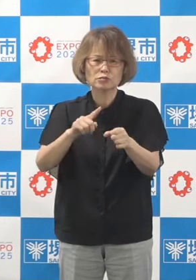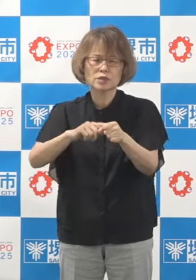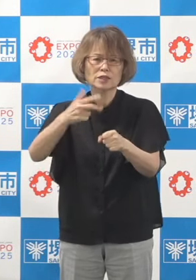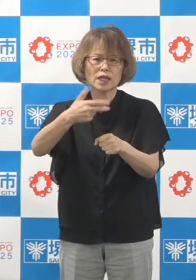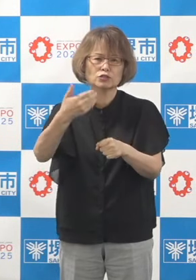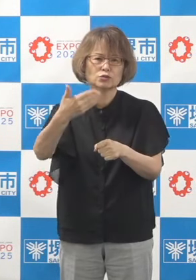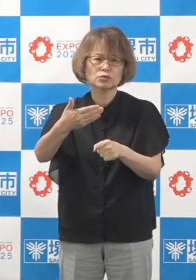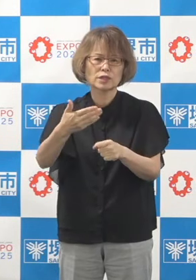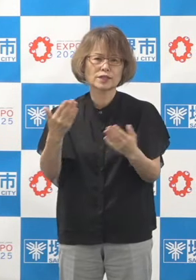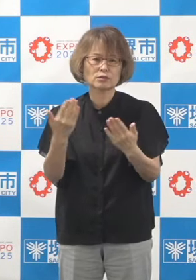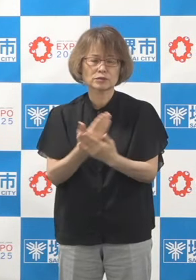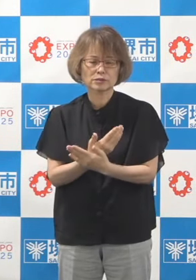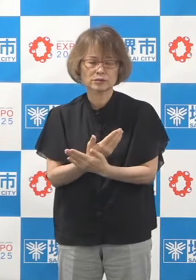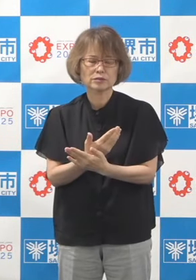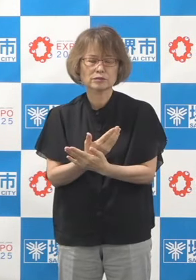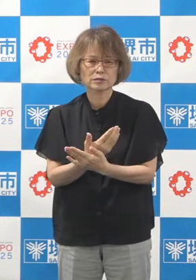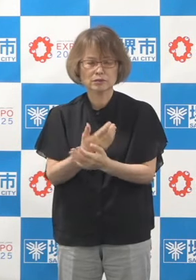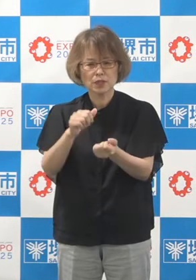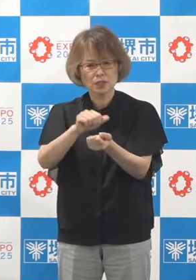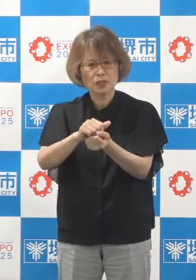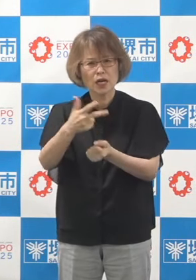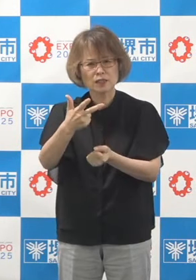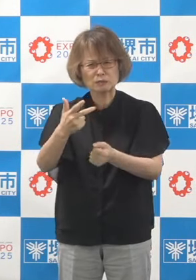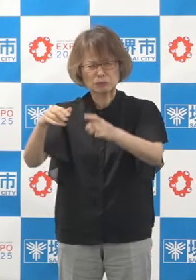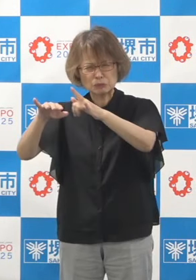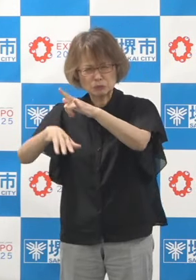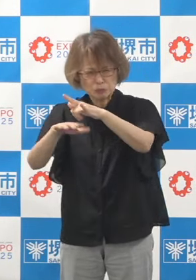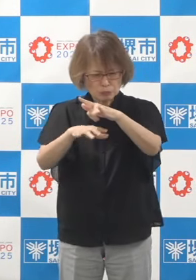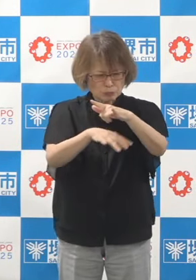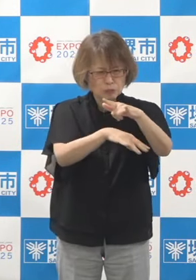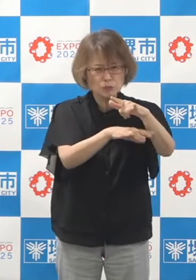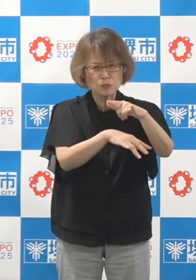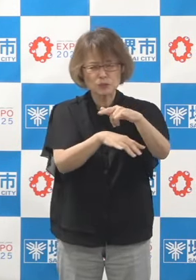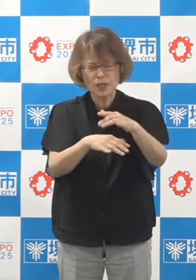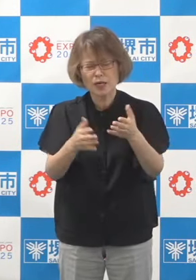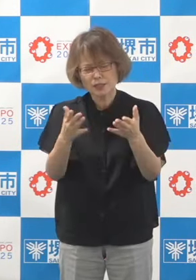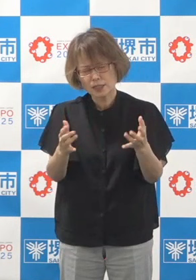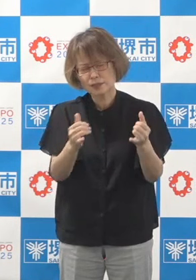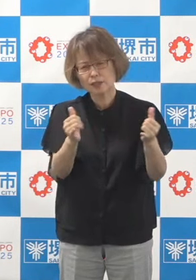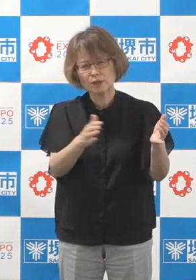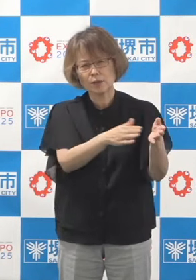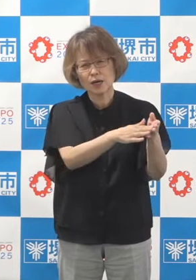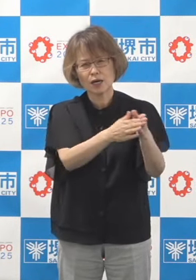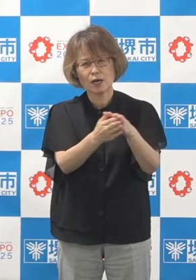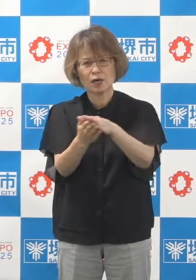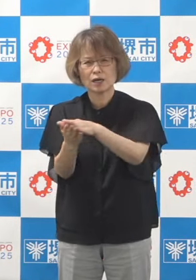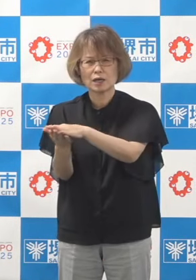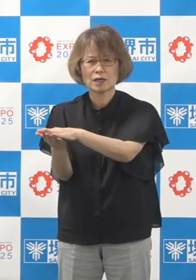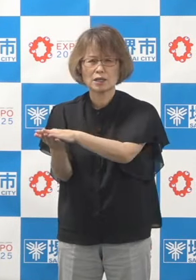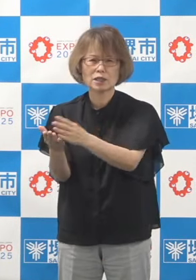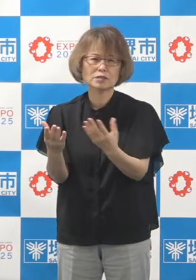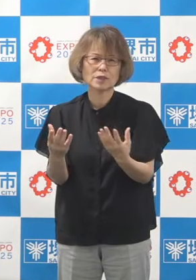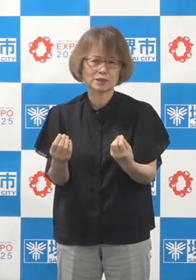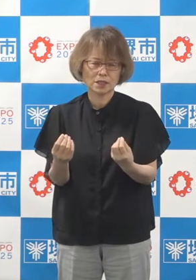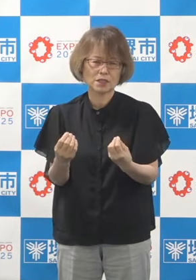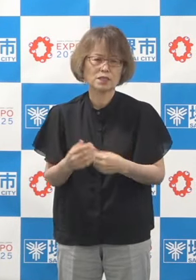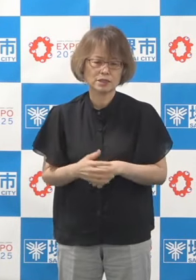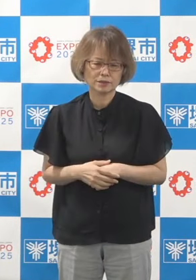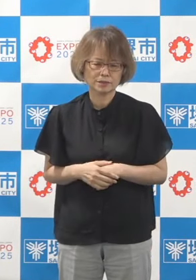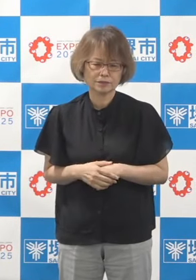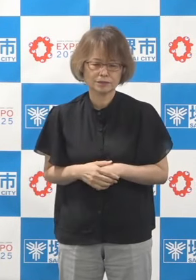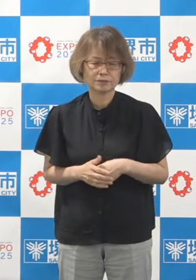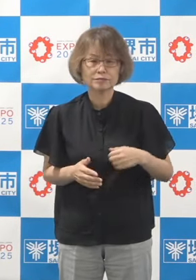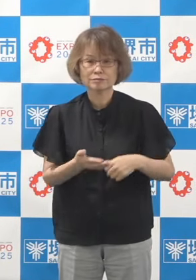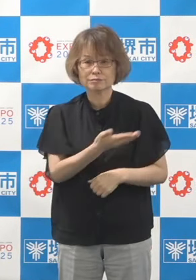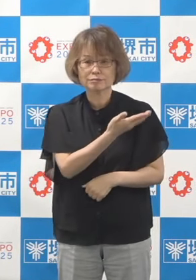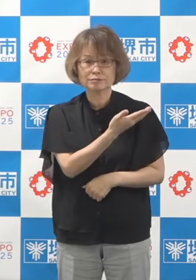。堺市でも空襲等によって多くの市民が犠牲と なりました。こちらが